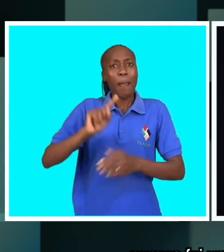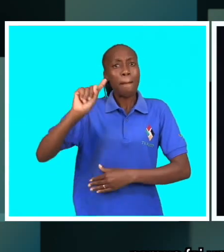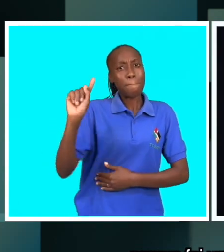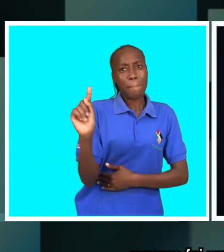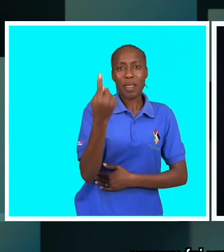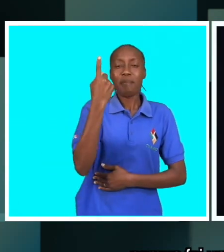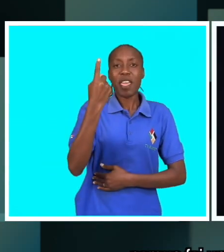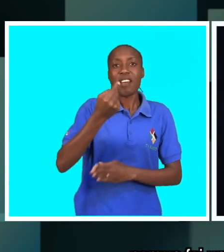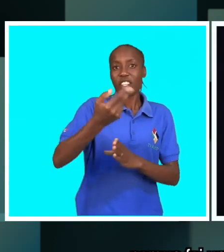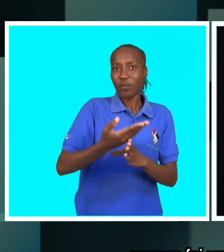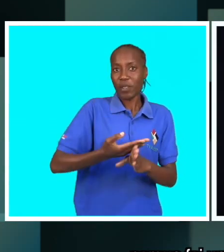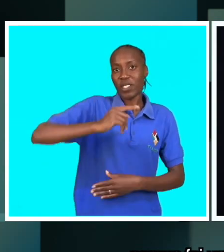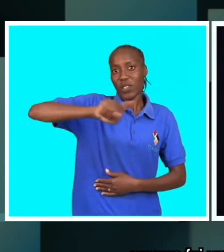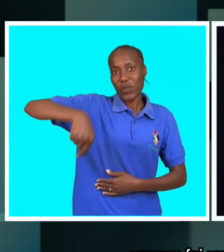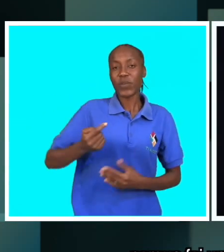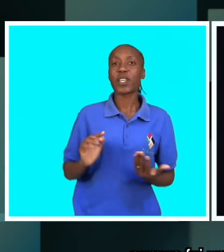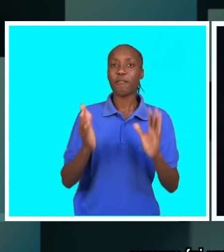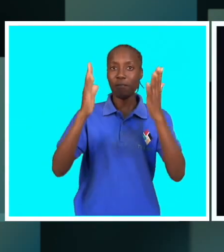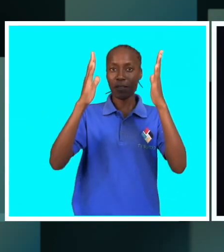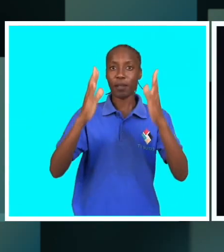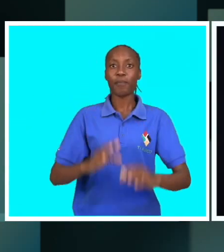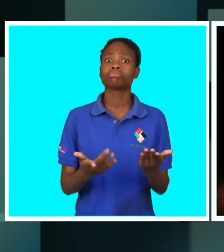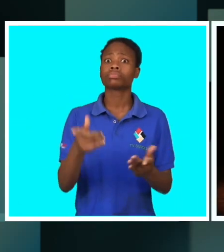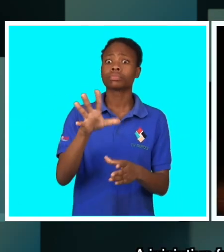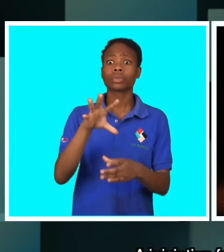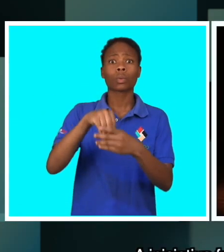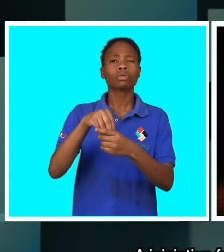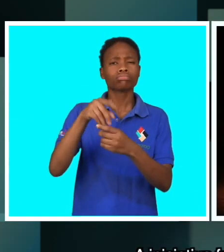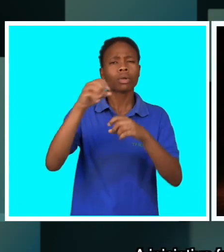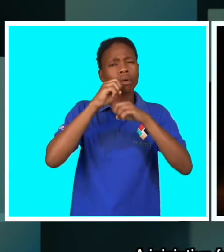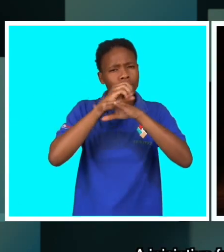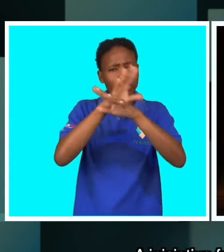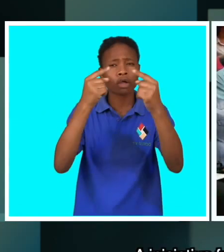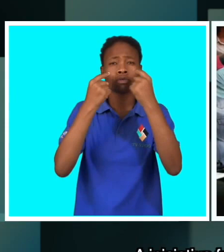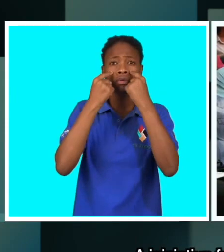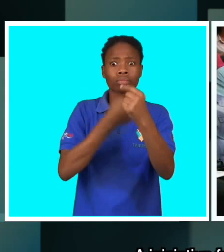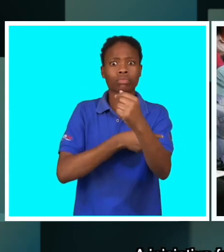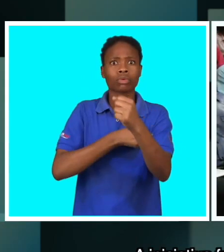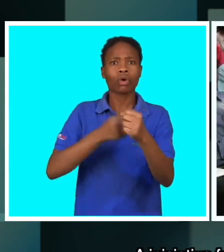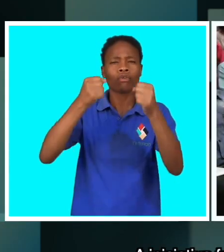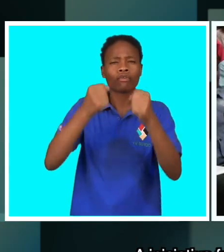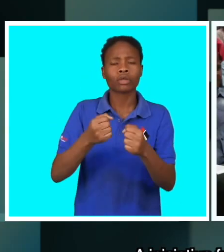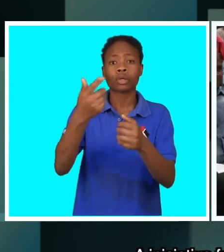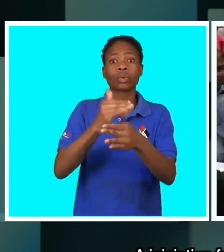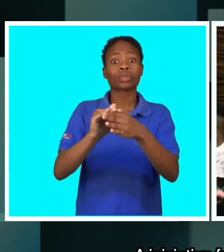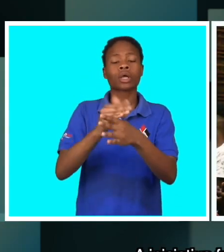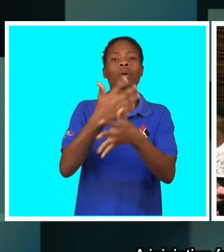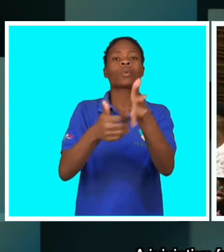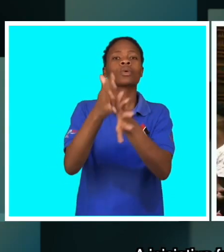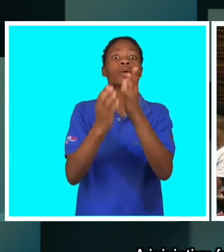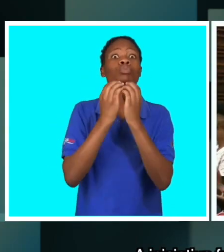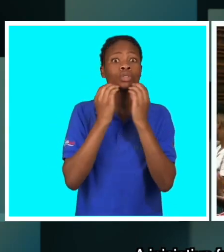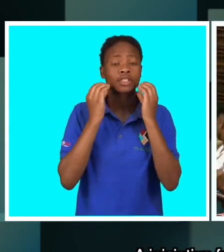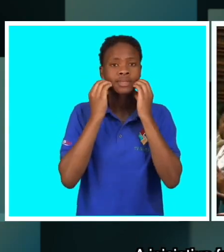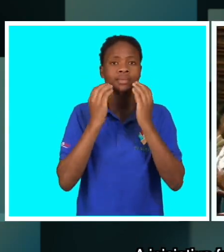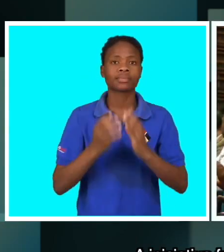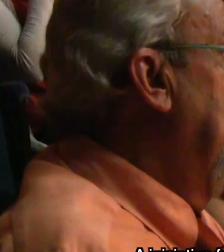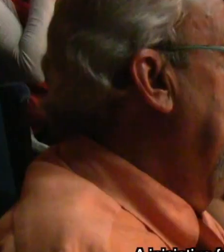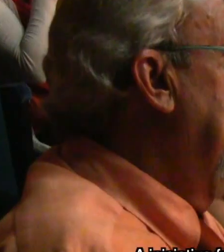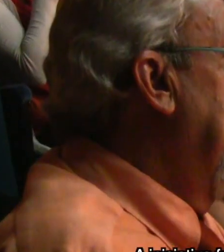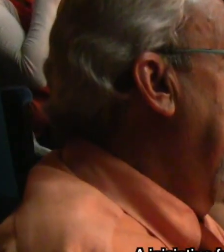é a primeira experiência em nossas vidas. A iniciativa foi bem recebida pelo público, que até